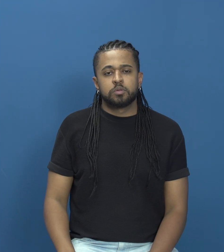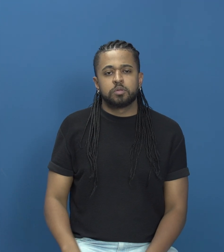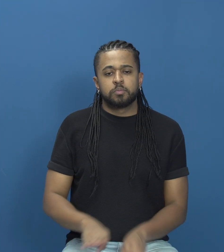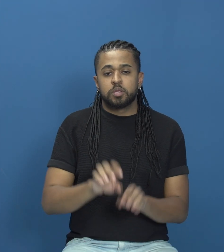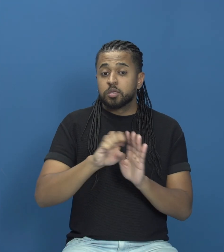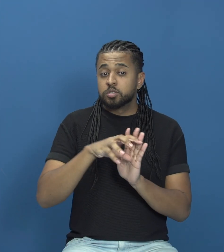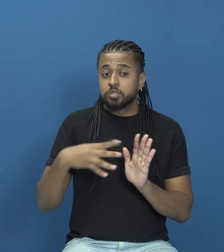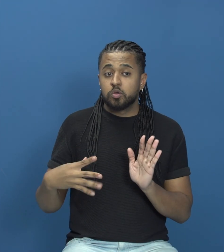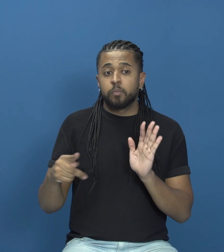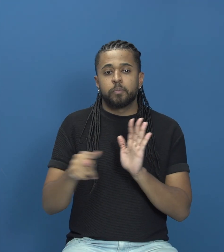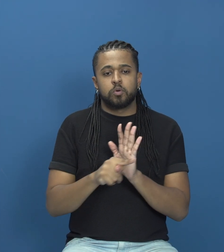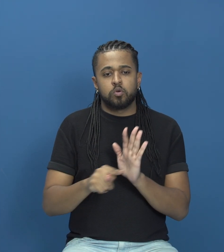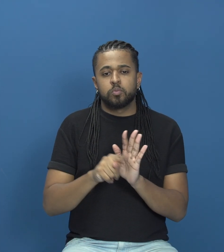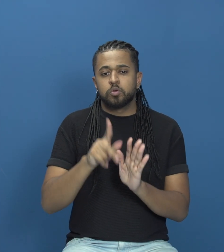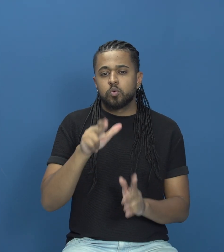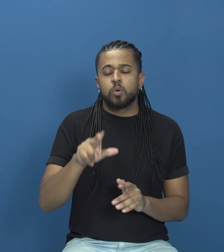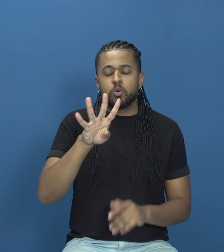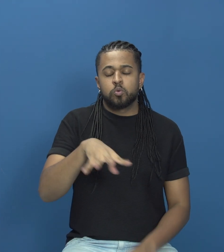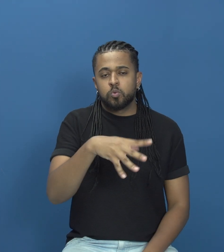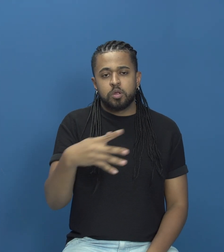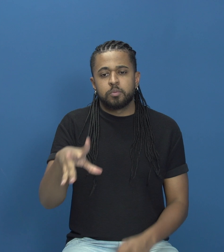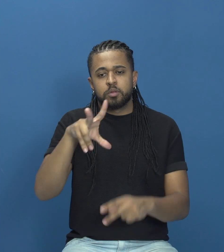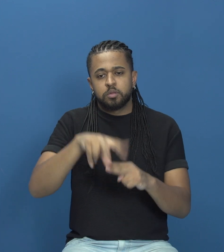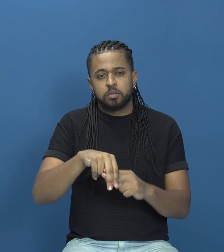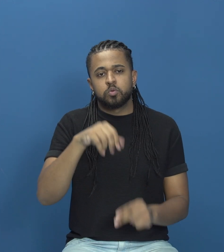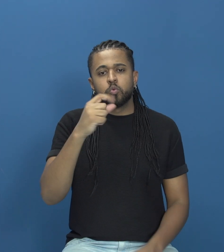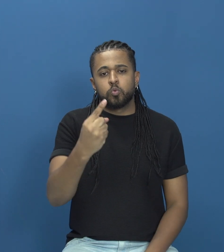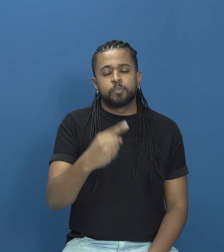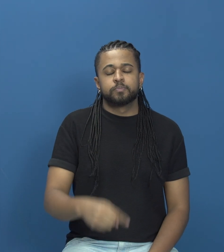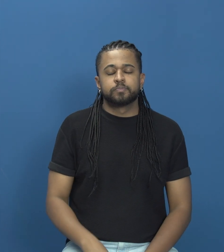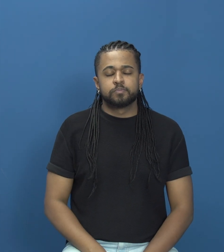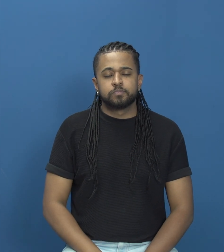edital próprio, conforme cronograma elencado no anexo 1.